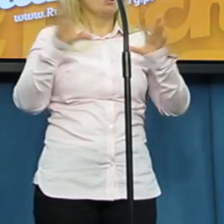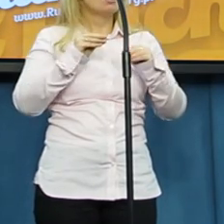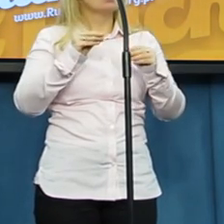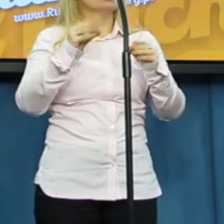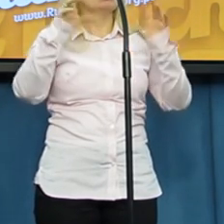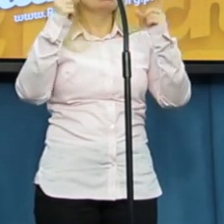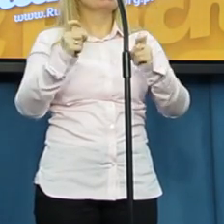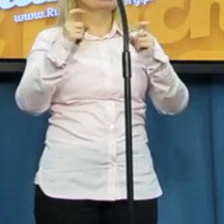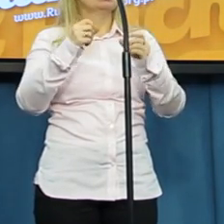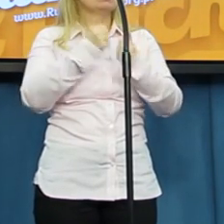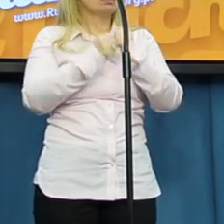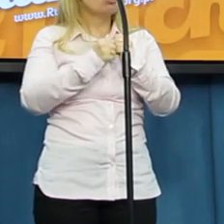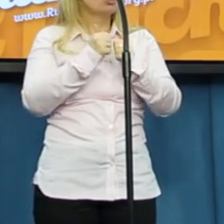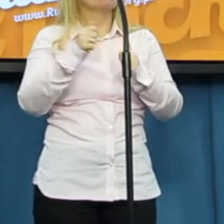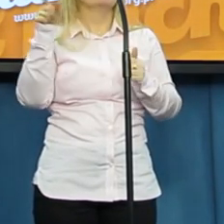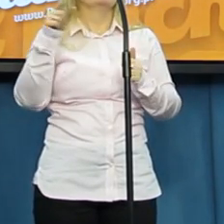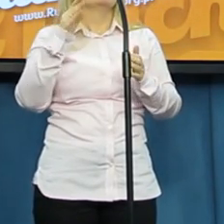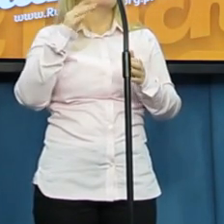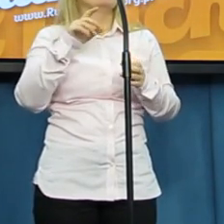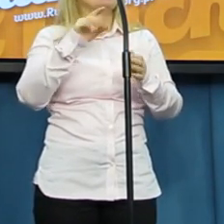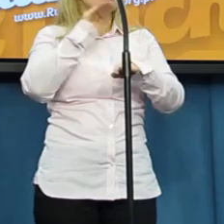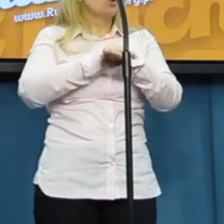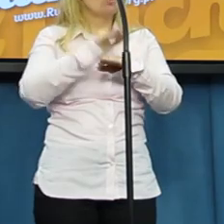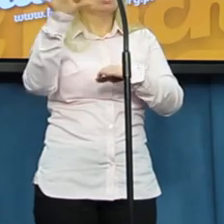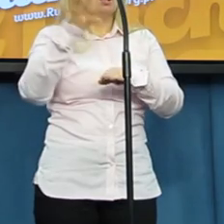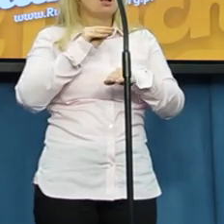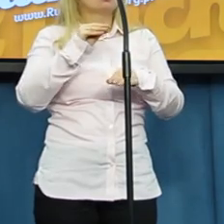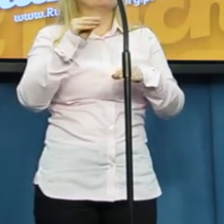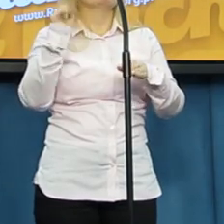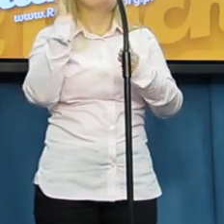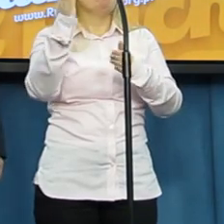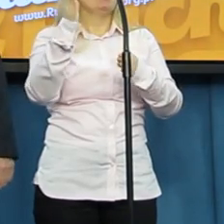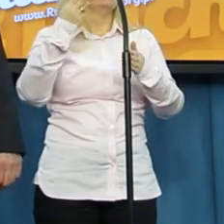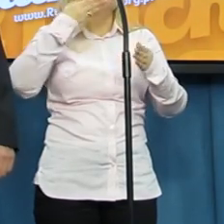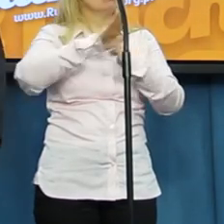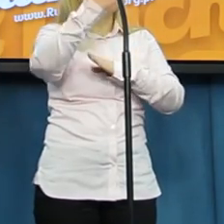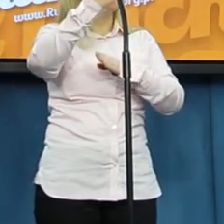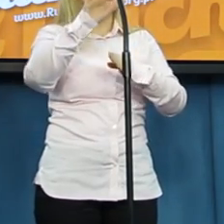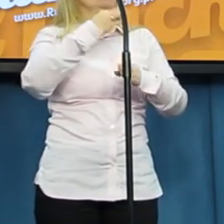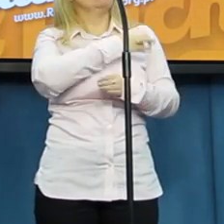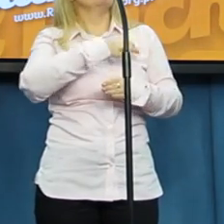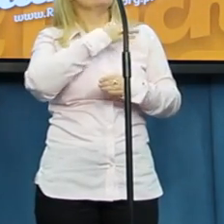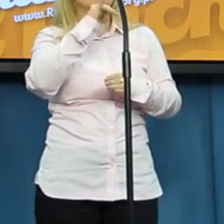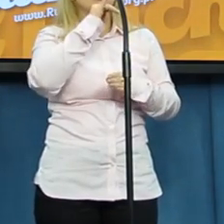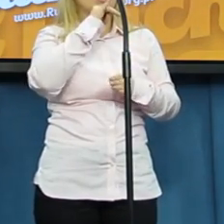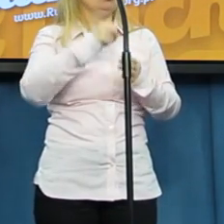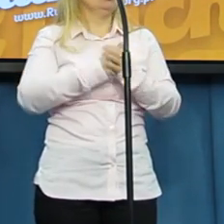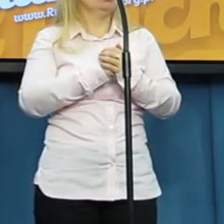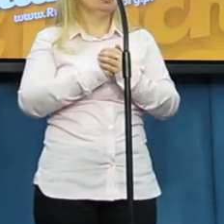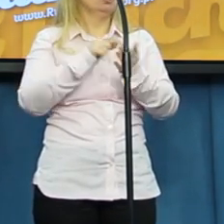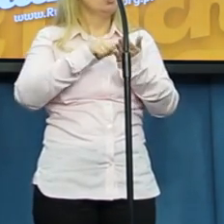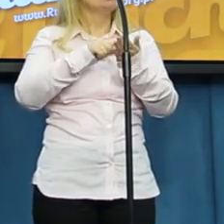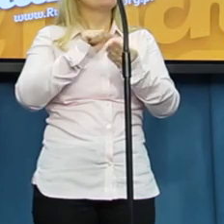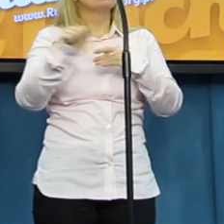zgodą szefostwa w tej frakcji, przedstawicielem ruchu Palikota, gdzie reprezentował ruch Palikota w Parlamencie Europejskim. To jest bardzo